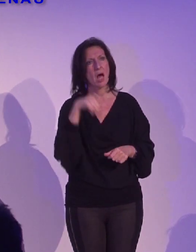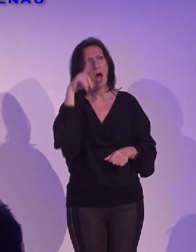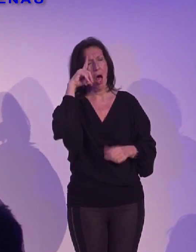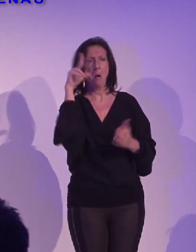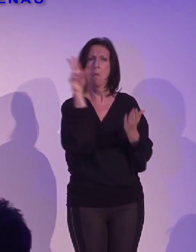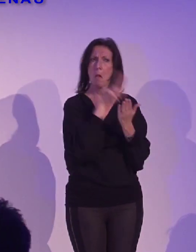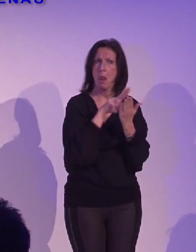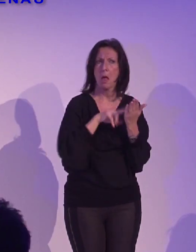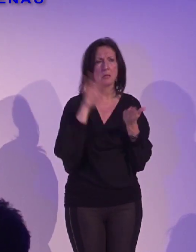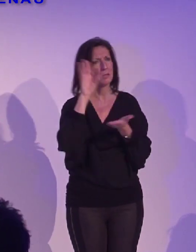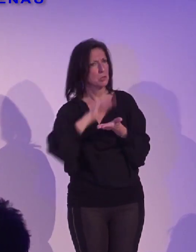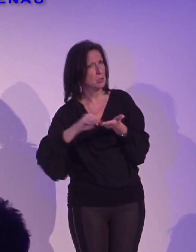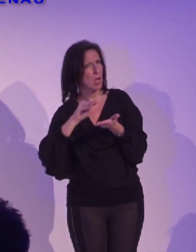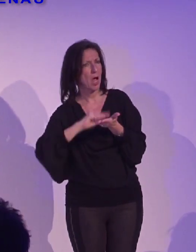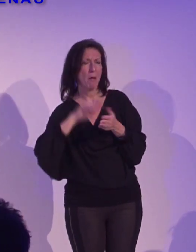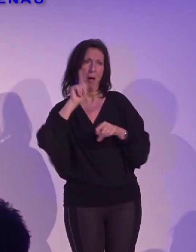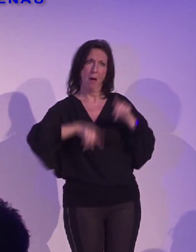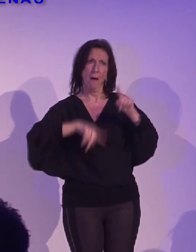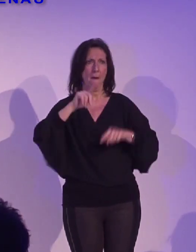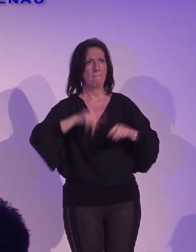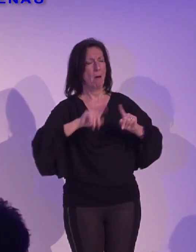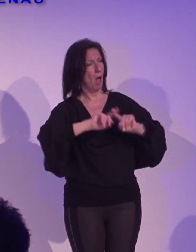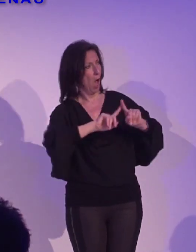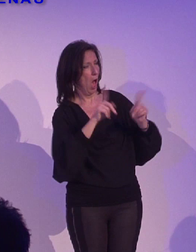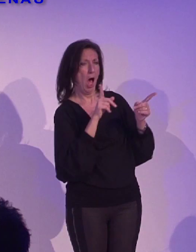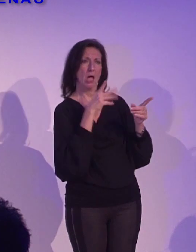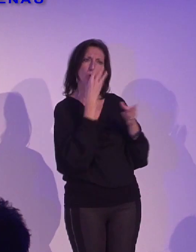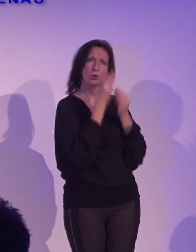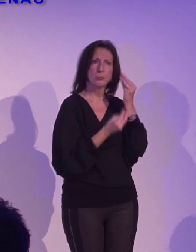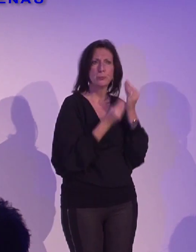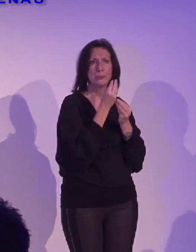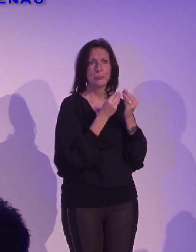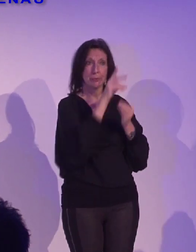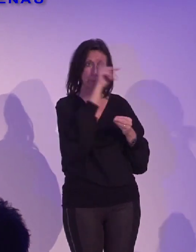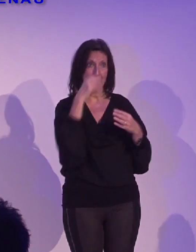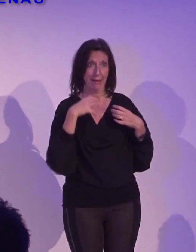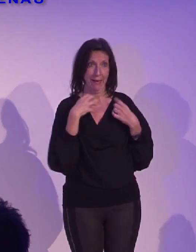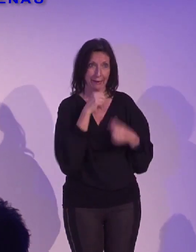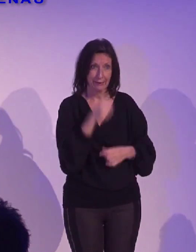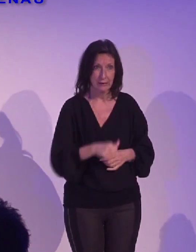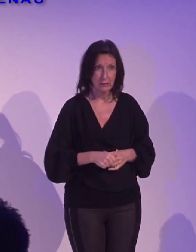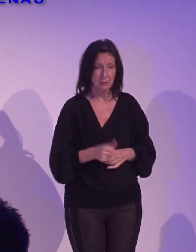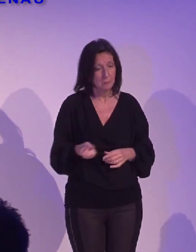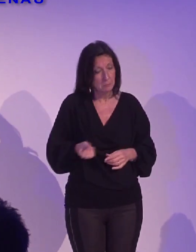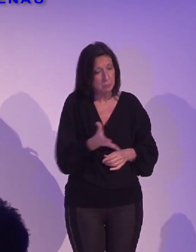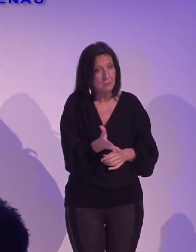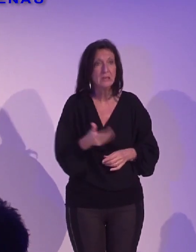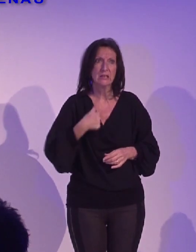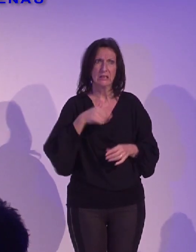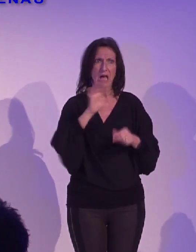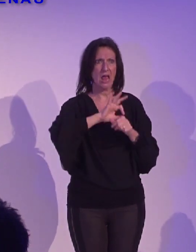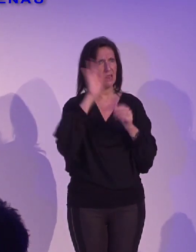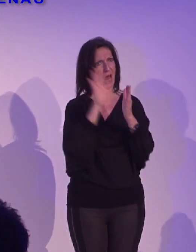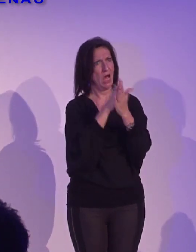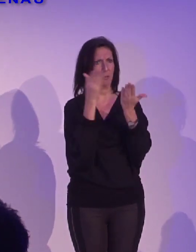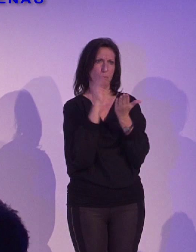gelesen und geschrieben, manchmal auch mit anderen gespielt, zum Beispiel Mensch, ärgere dich nicht. Ich habe Tagebuch geschrieben.